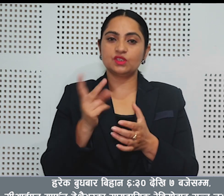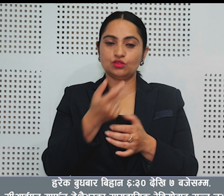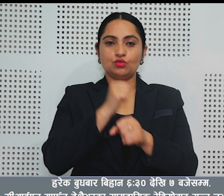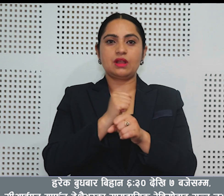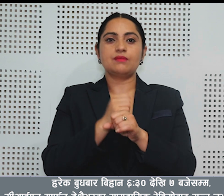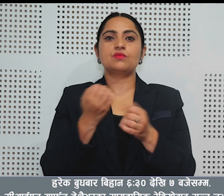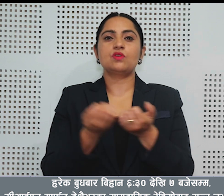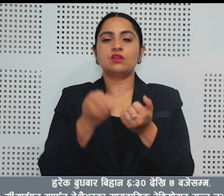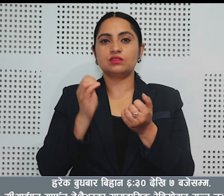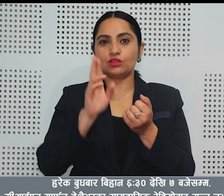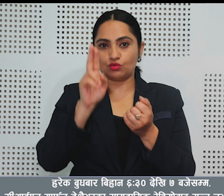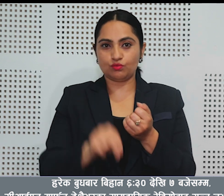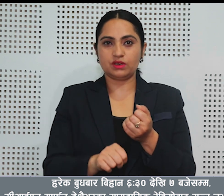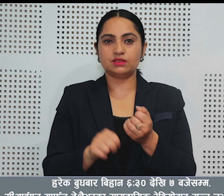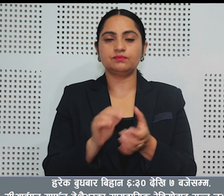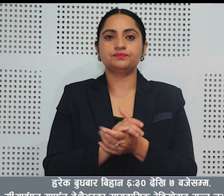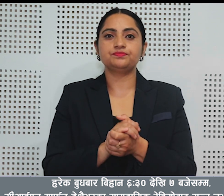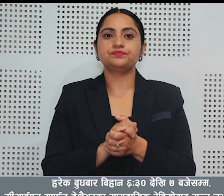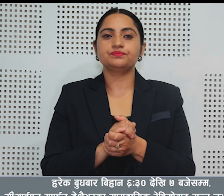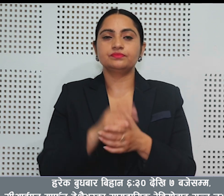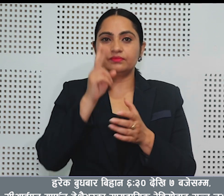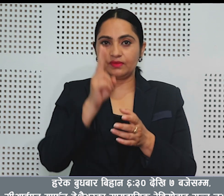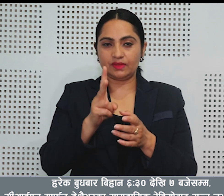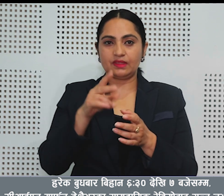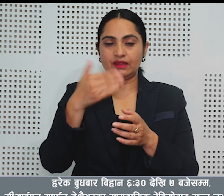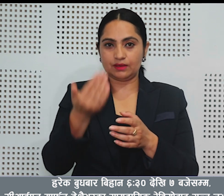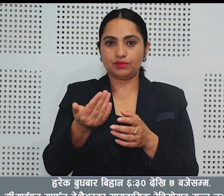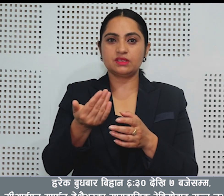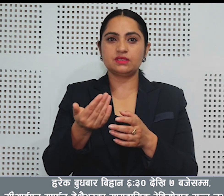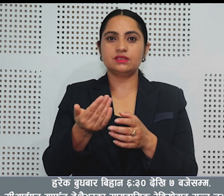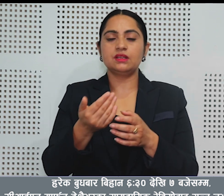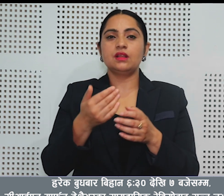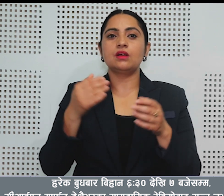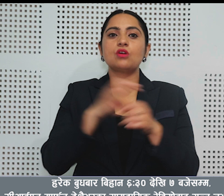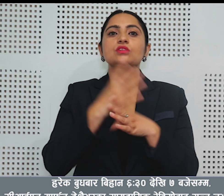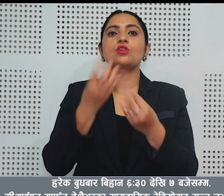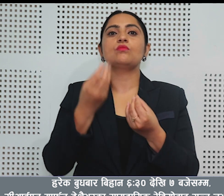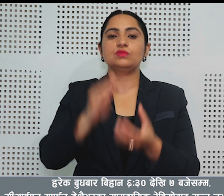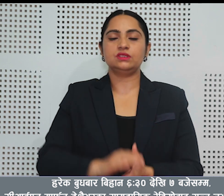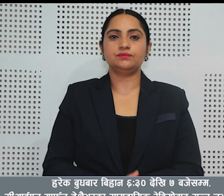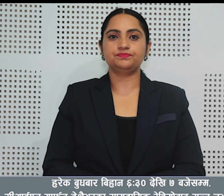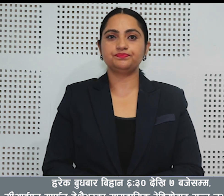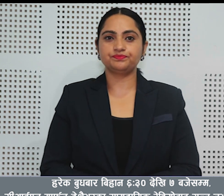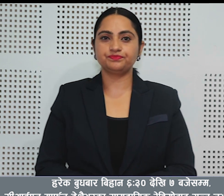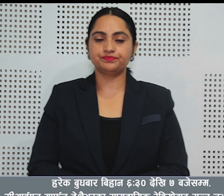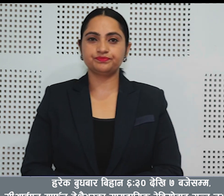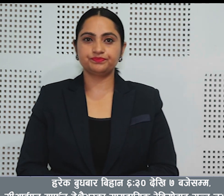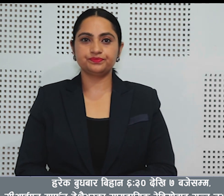चाहिँ जानुपर्छ। एन्टिसिपेटरी एक्सनमा गइसकेपछि विपदले पार्ने असर चाहिँ एकदमै कम।